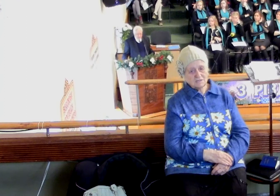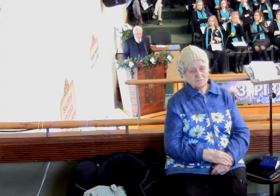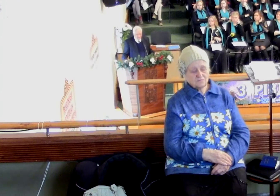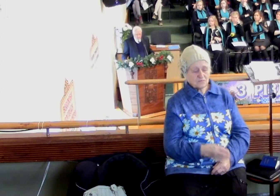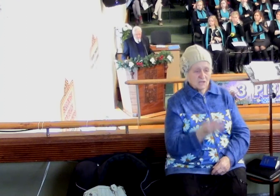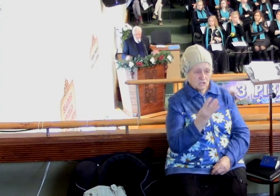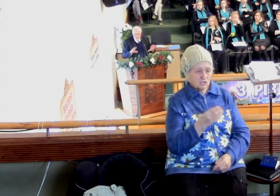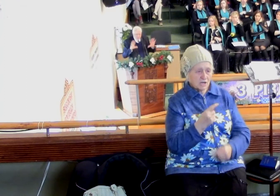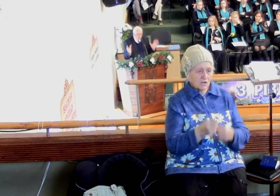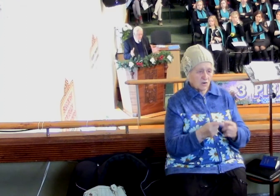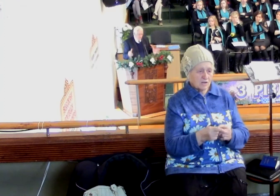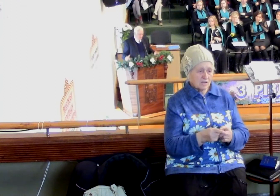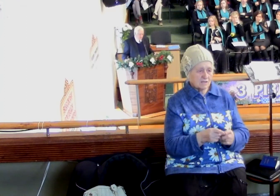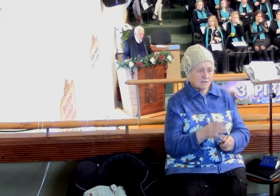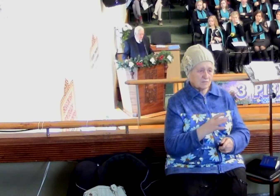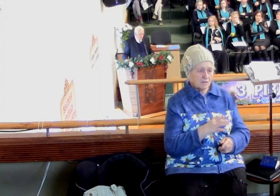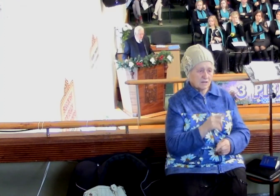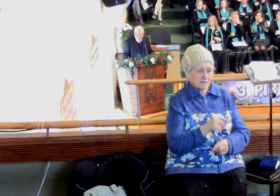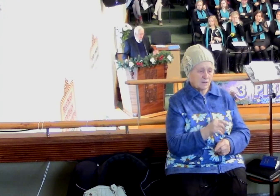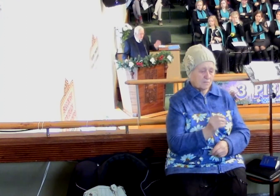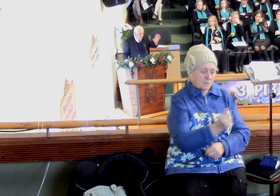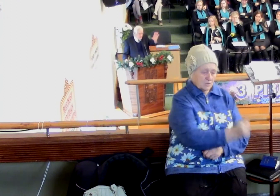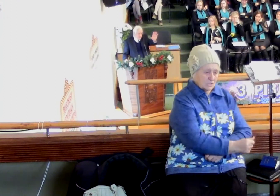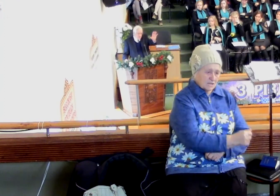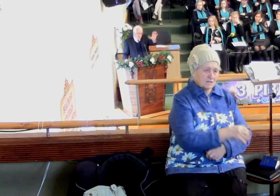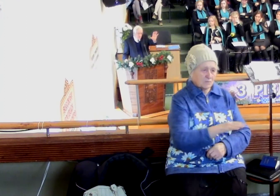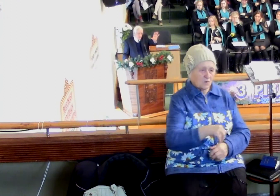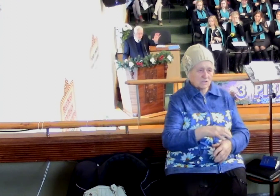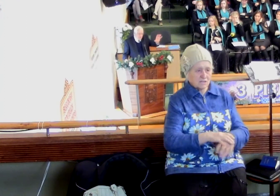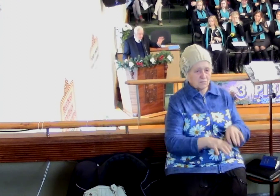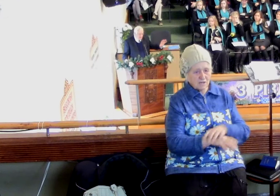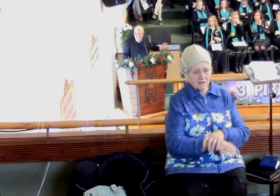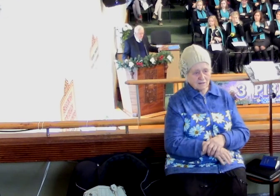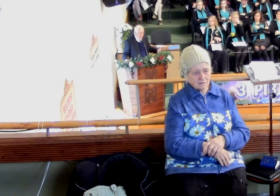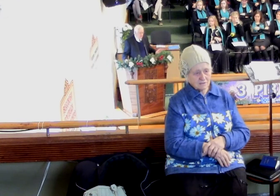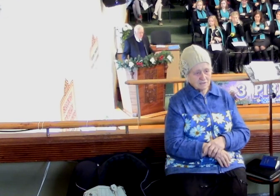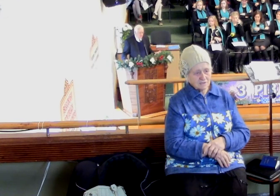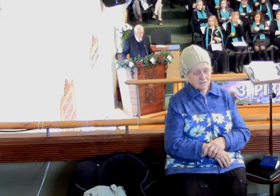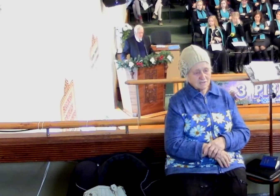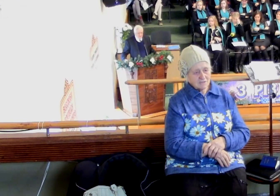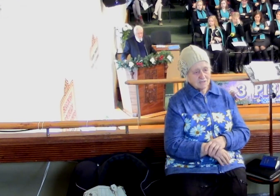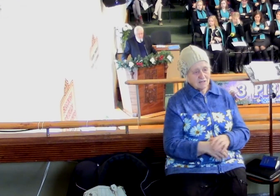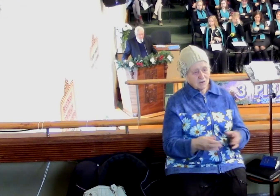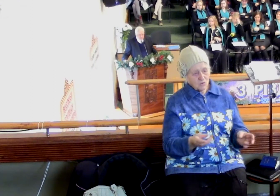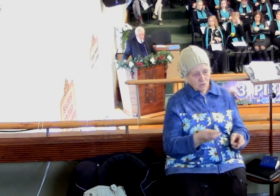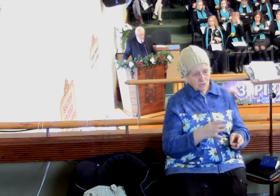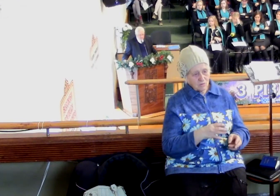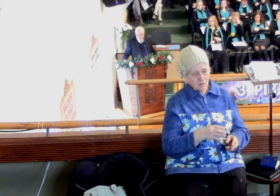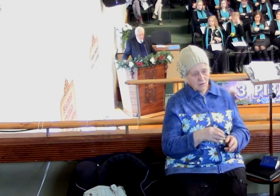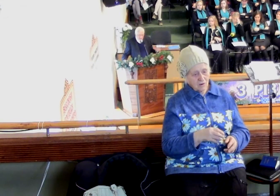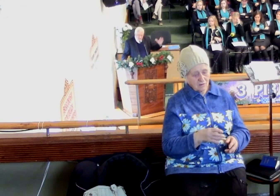взяли. Они не воспользовались. Они не дошли. Нужно было взять берег. Они не